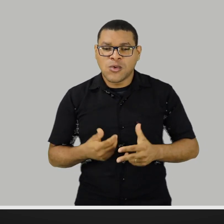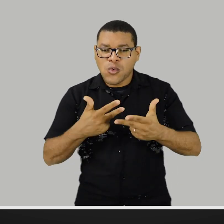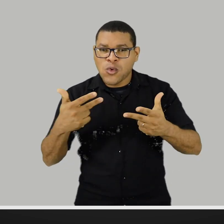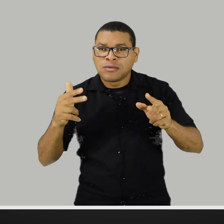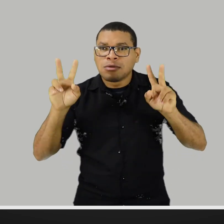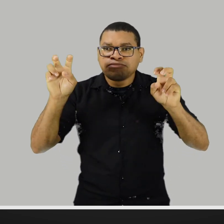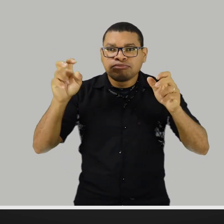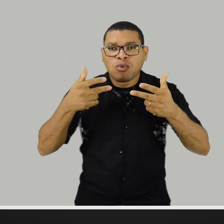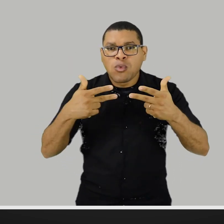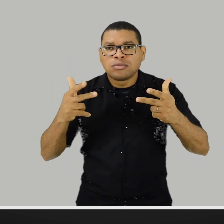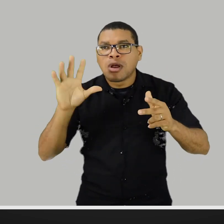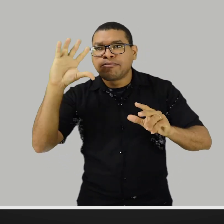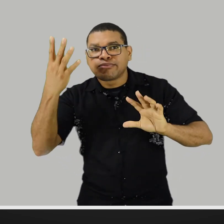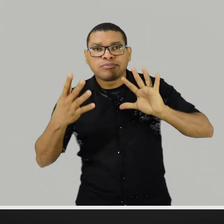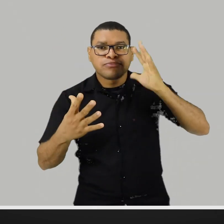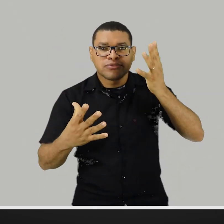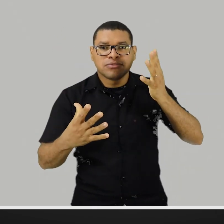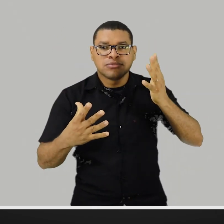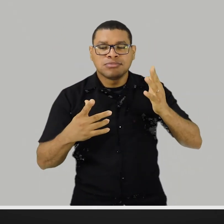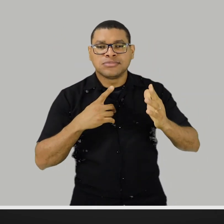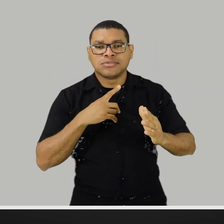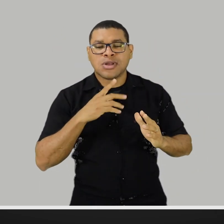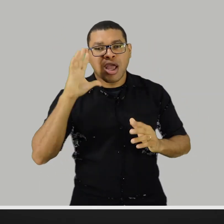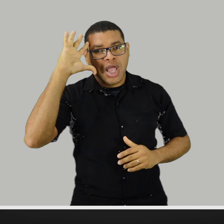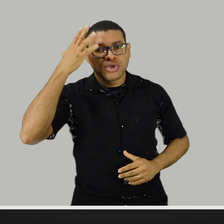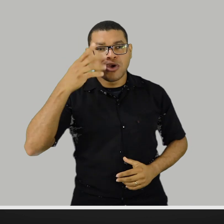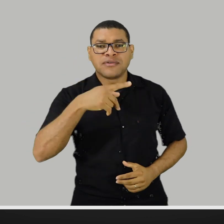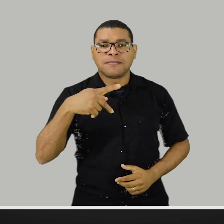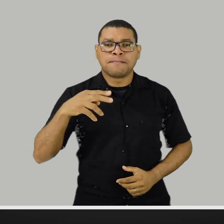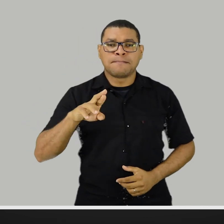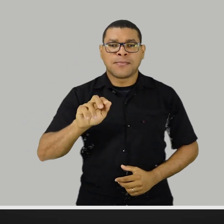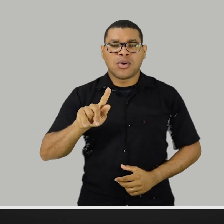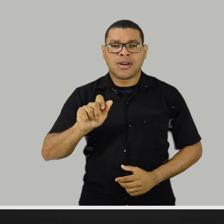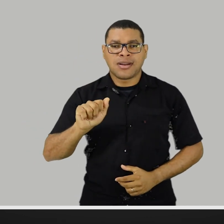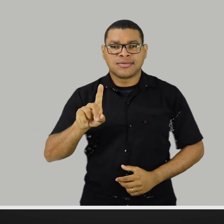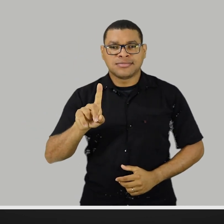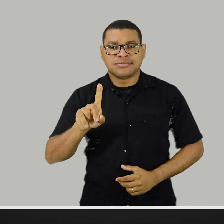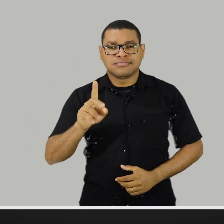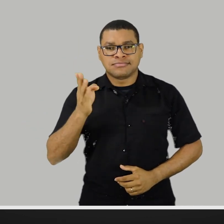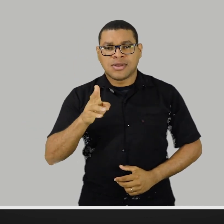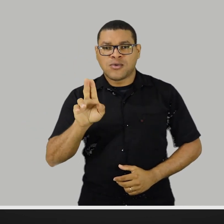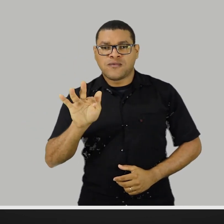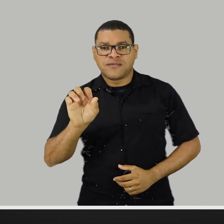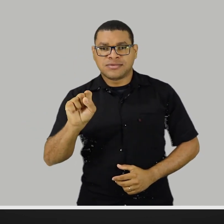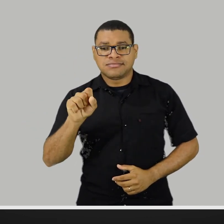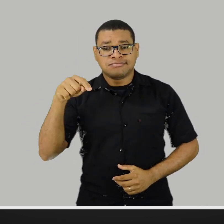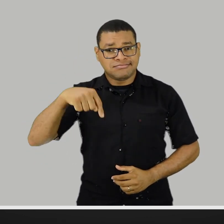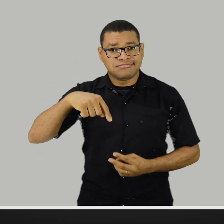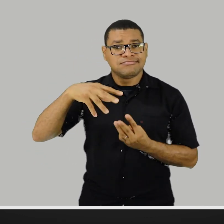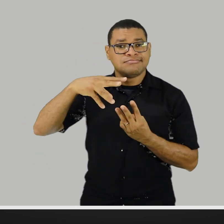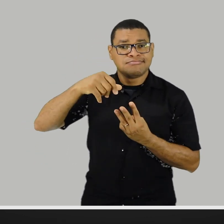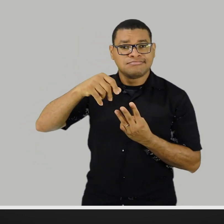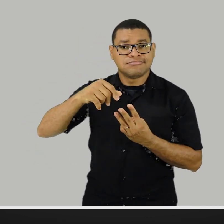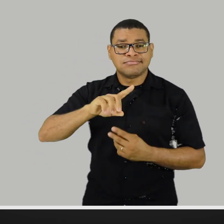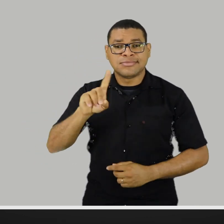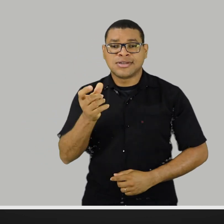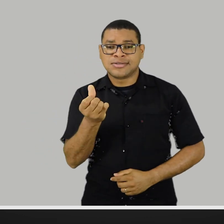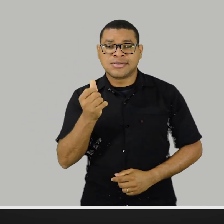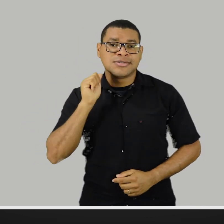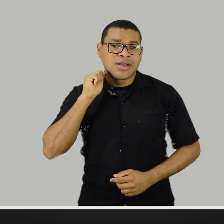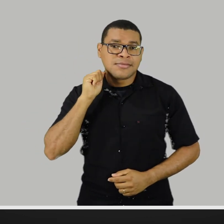casos omissos serão resolvidos pela prograd/UFES Cidade Universitária Professor José Aloísio de Campos